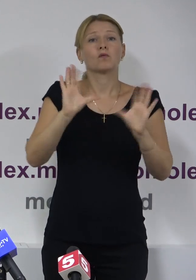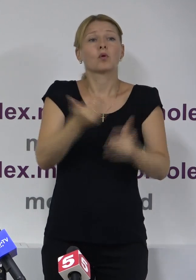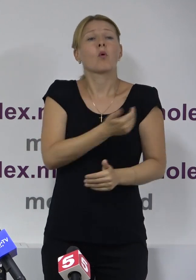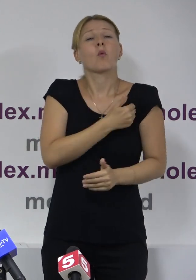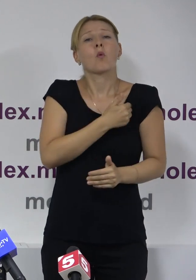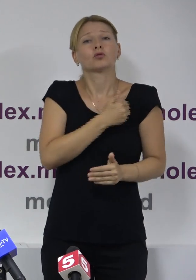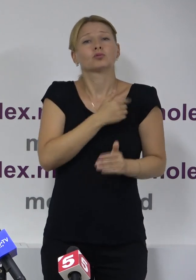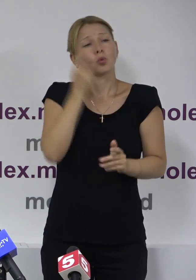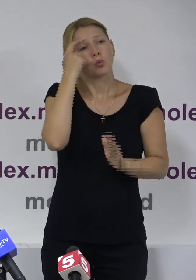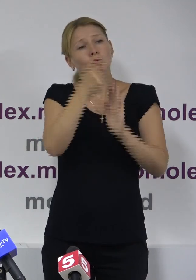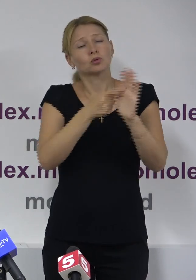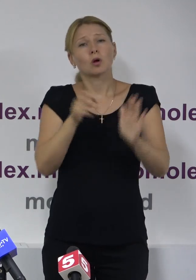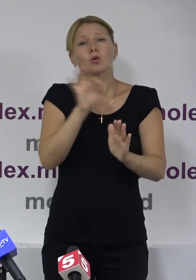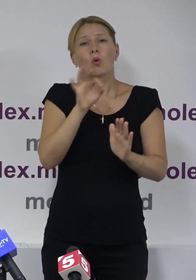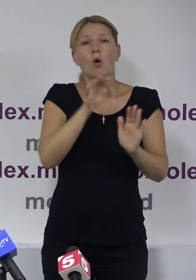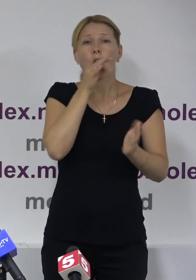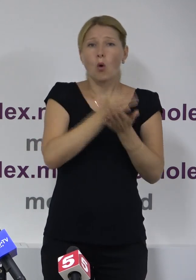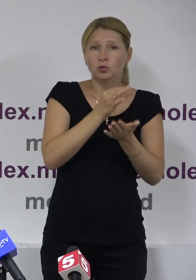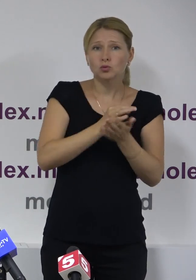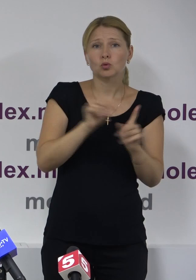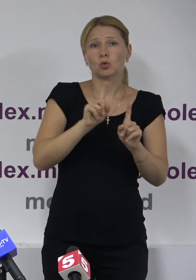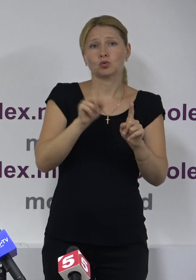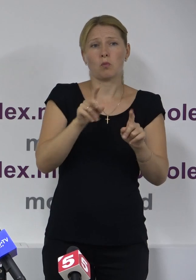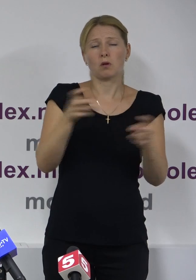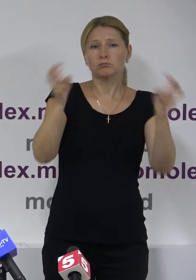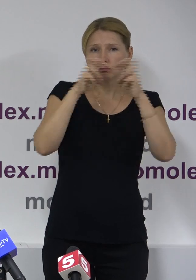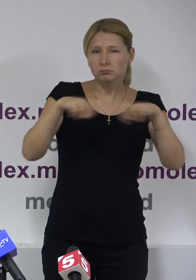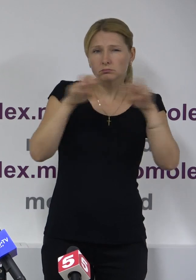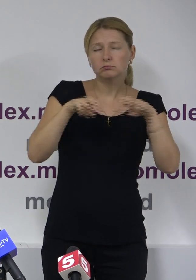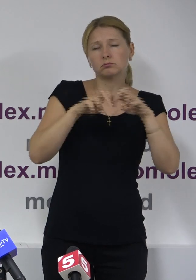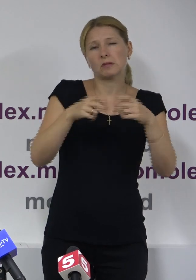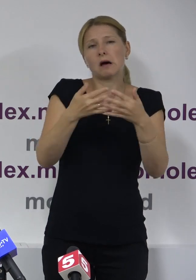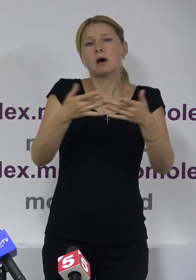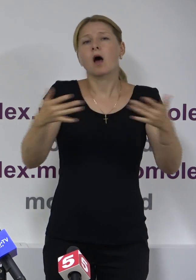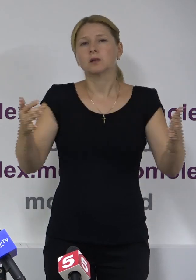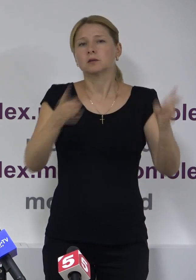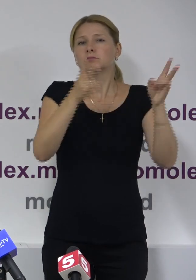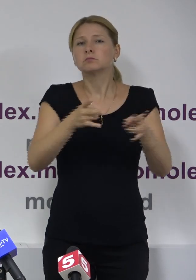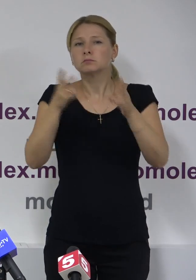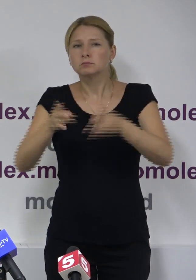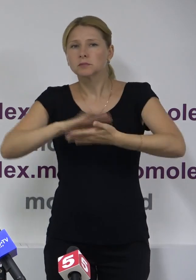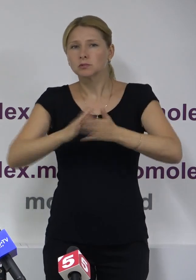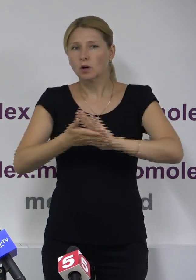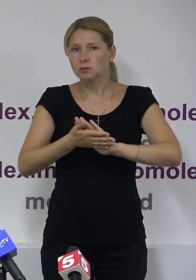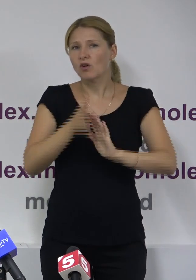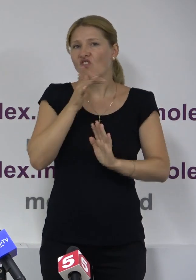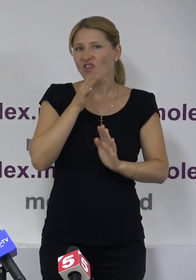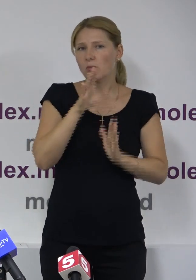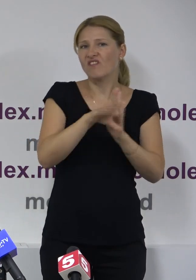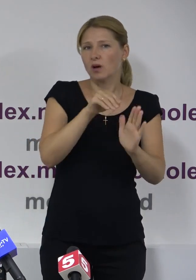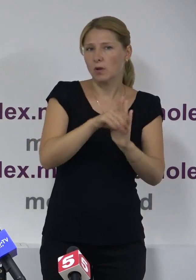conform procedurilor, pentru a investiga detaliat anumite situații, să spunem așa.